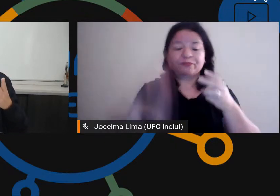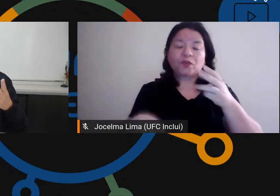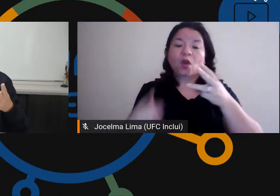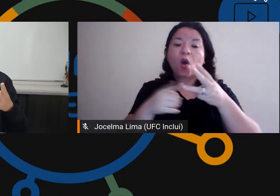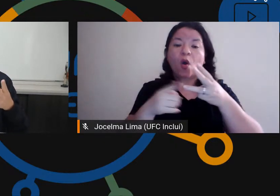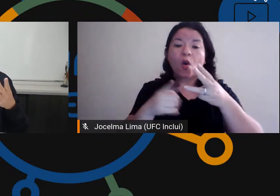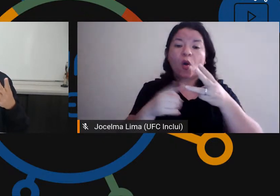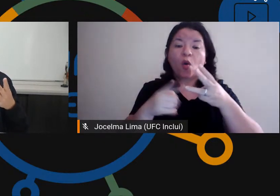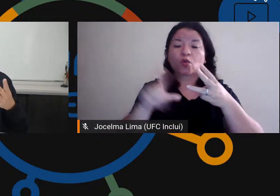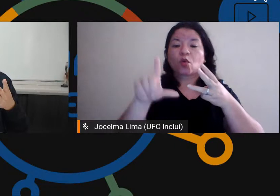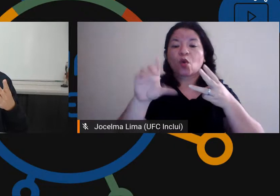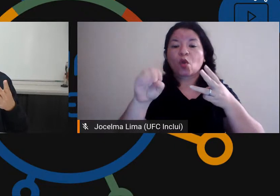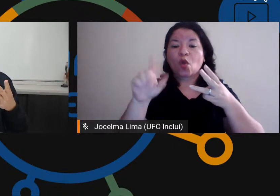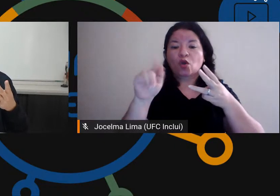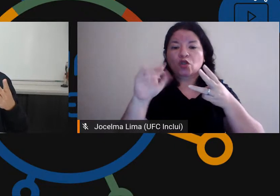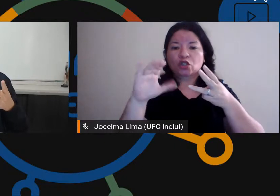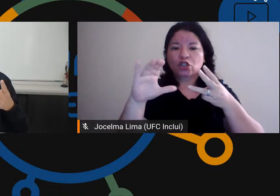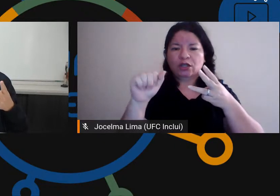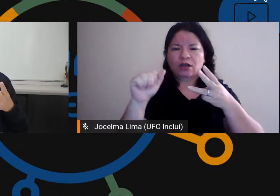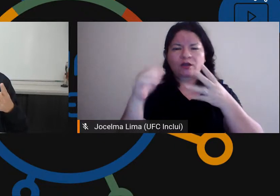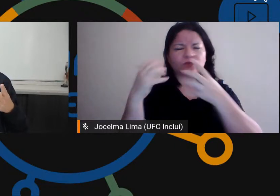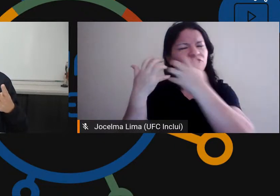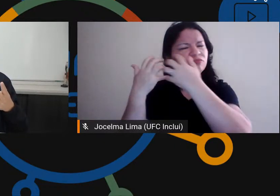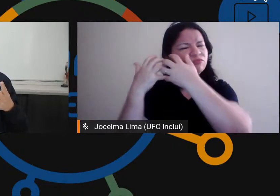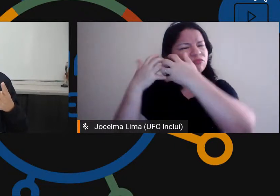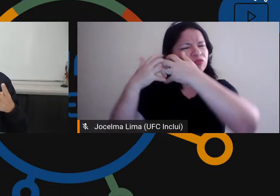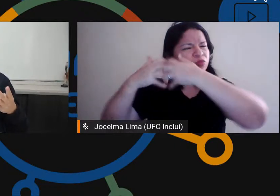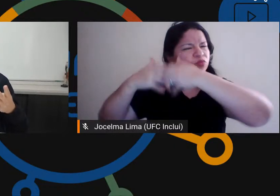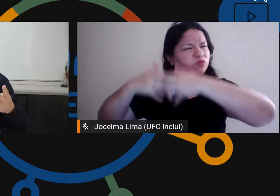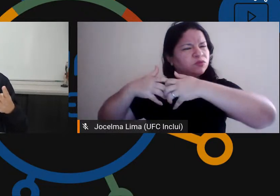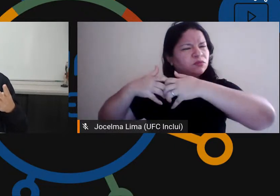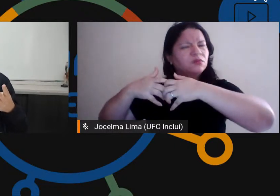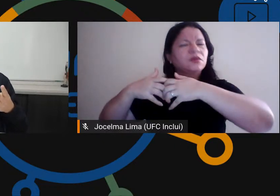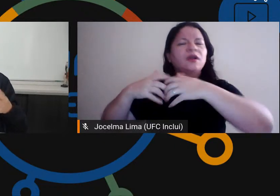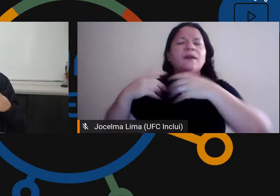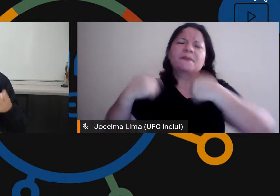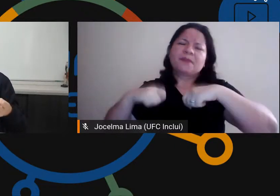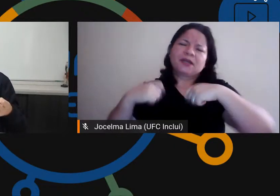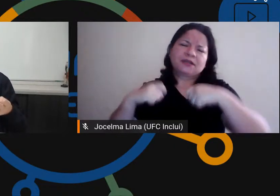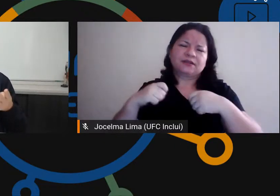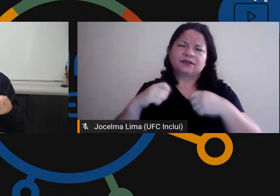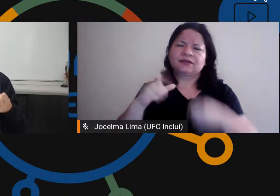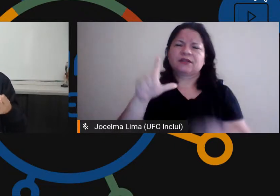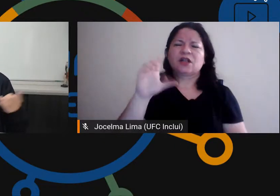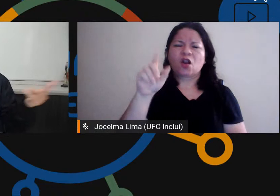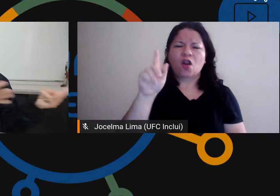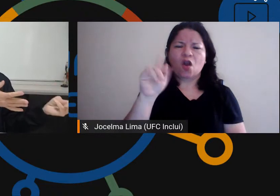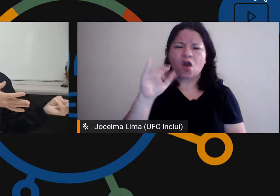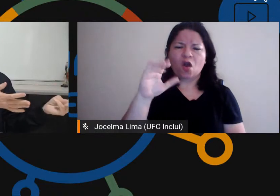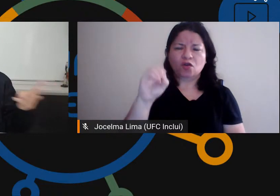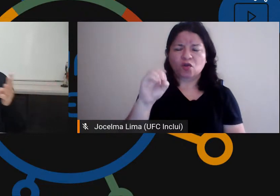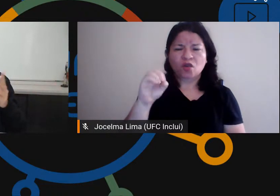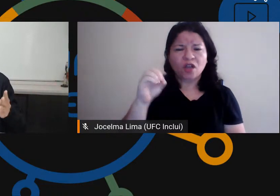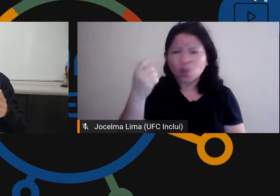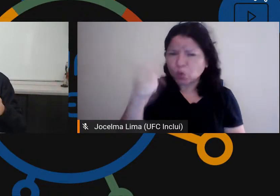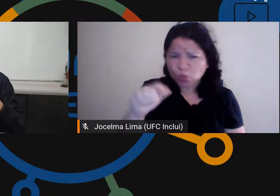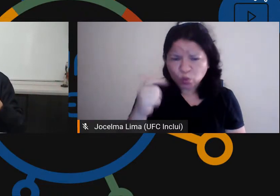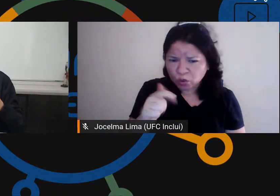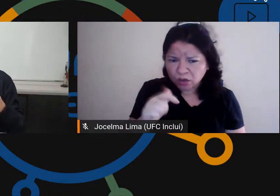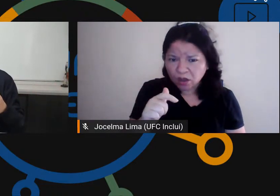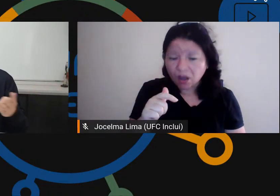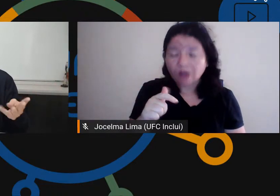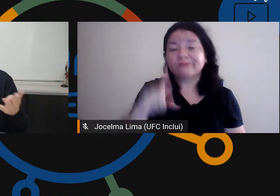lógica, porque a gente realiza um discurso lógico. Se não for lógico, você é capaz de ser internado. Então,